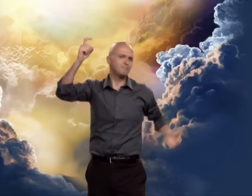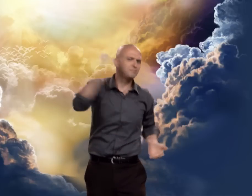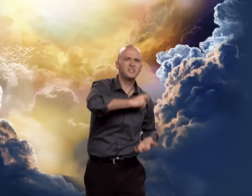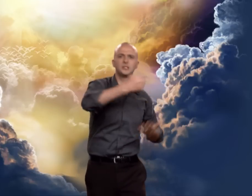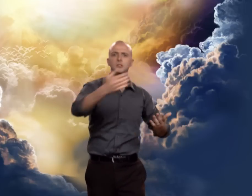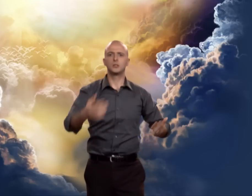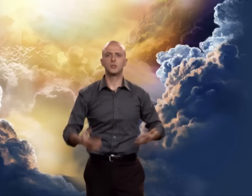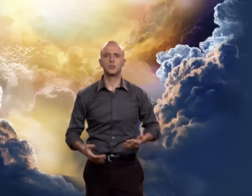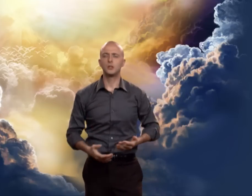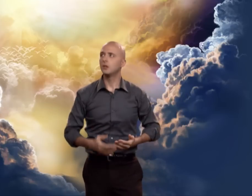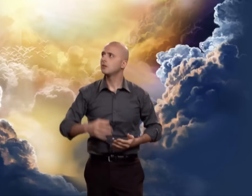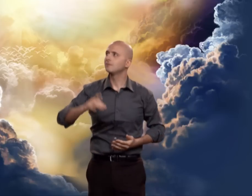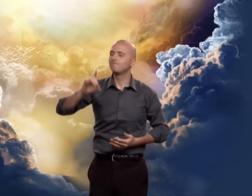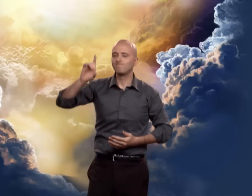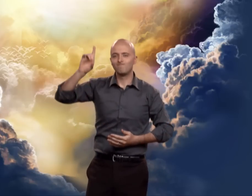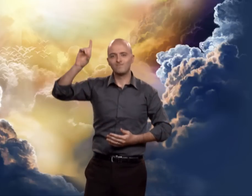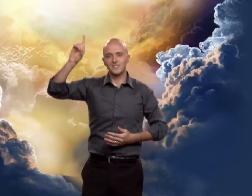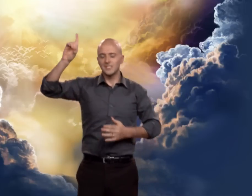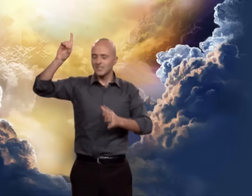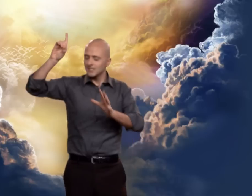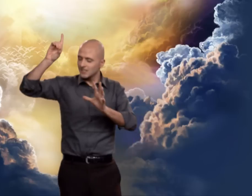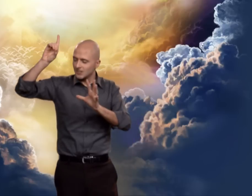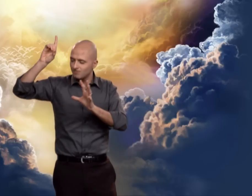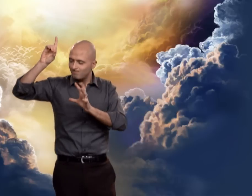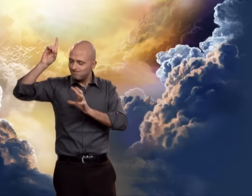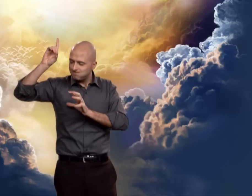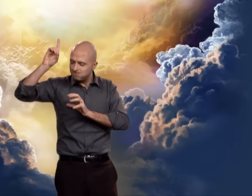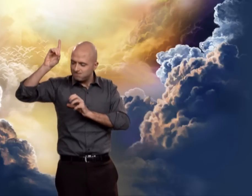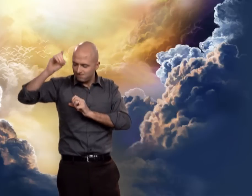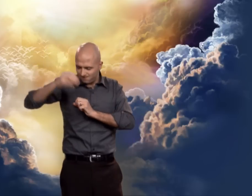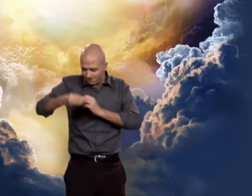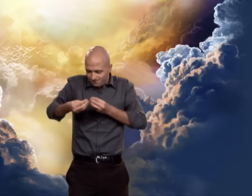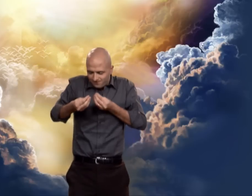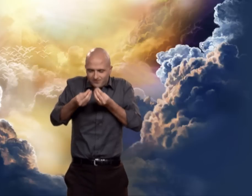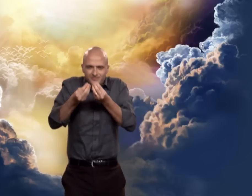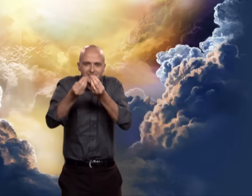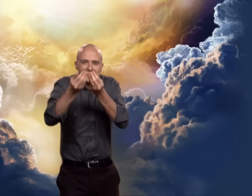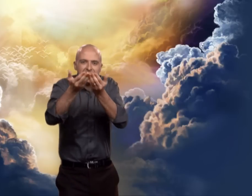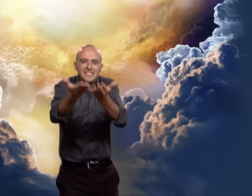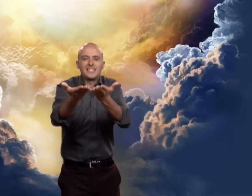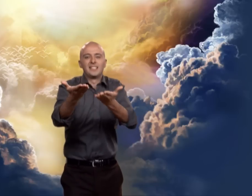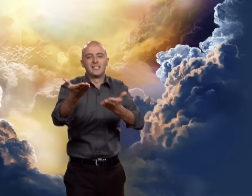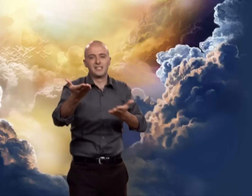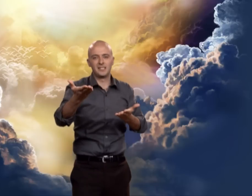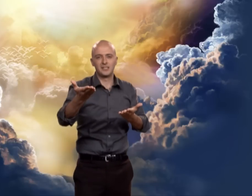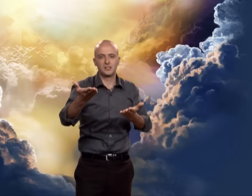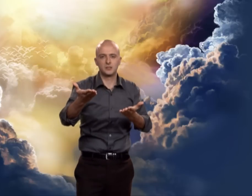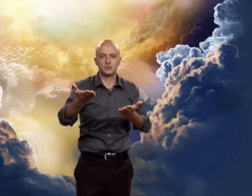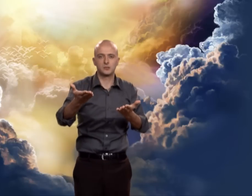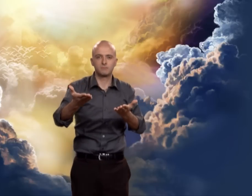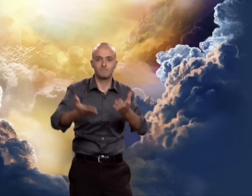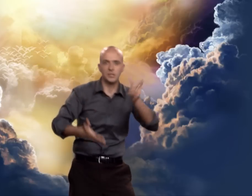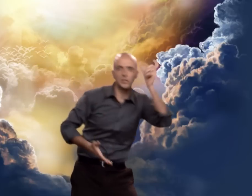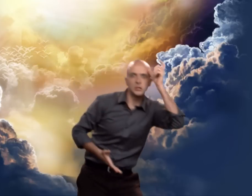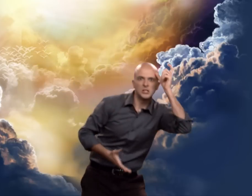esses terríveis sons ser música aos ouvidos do amor infinito? Que terrível blasfêmia! A glória de Deus